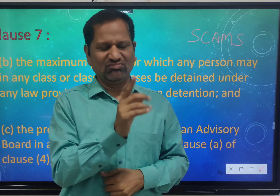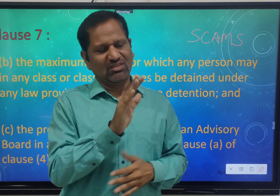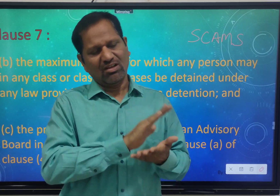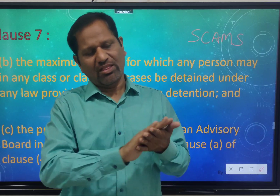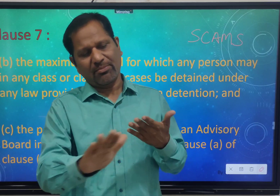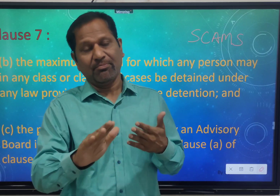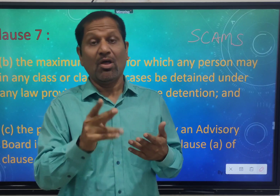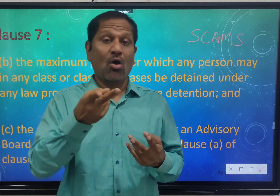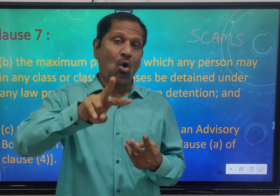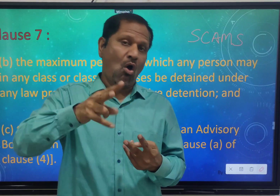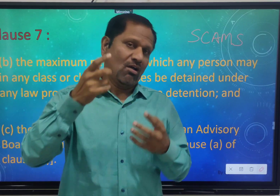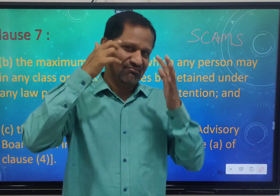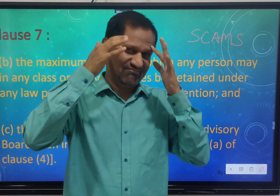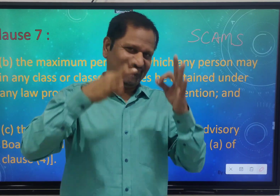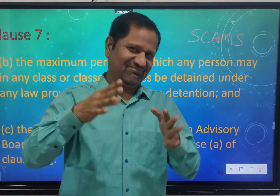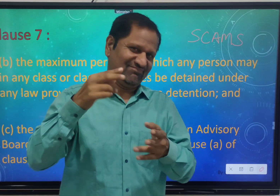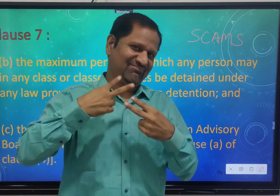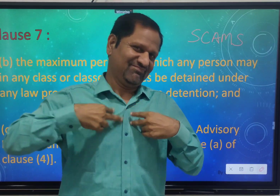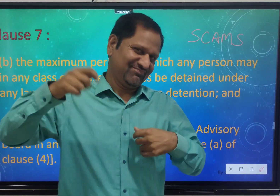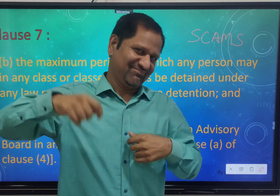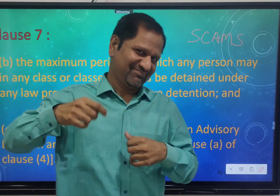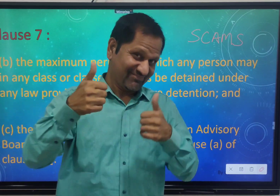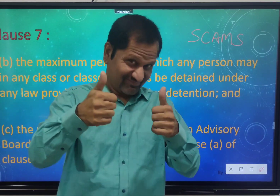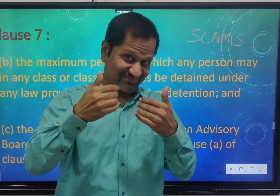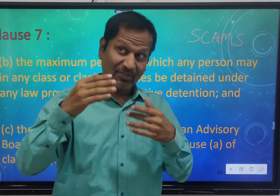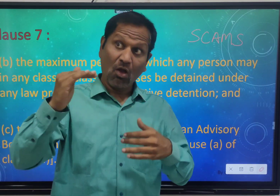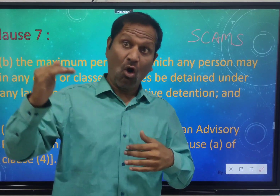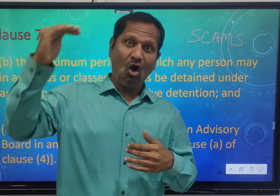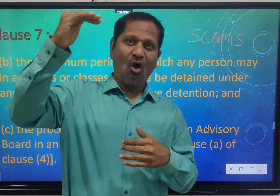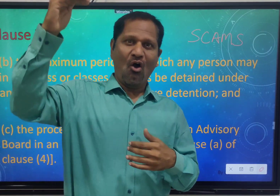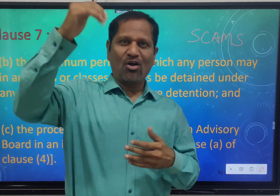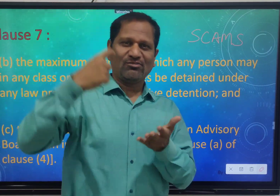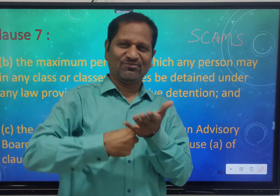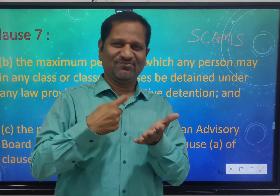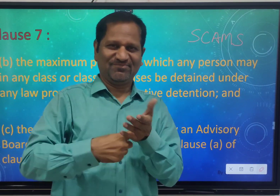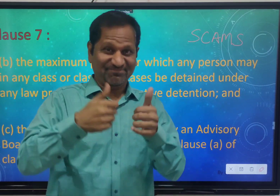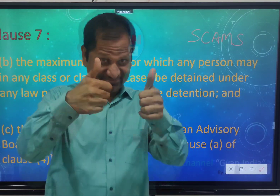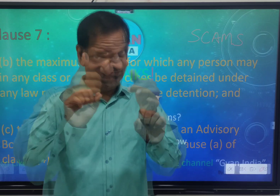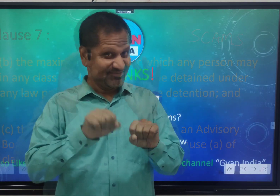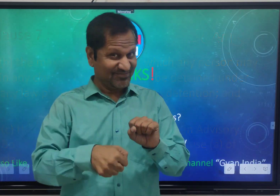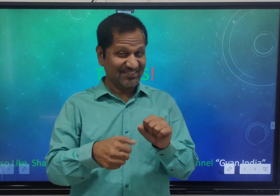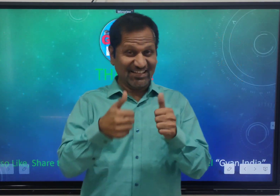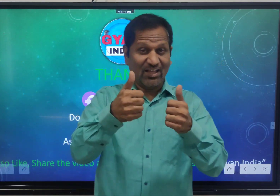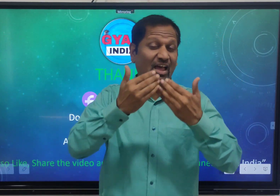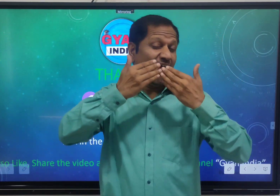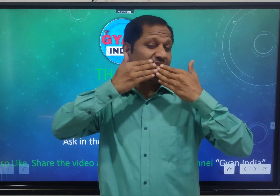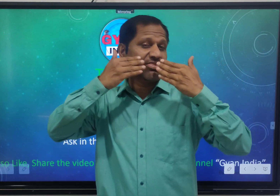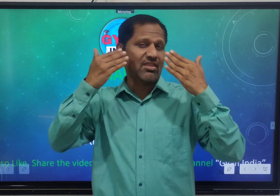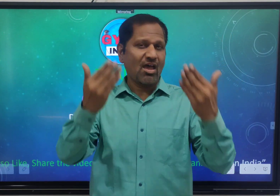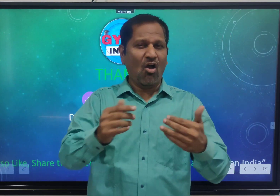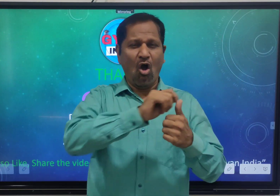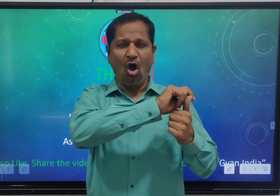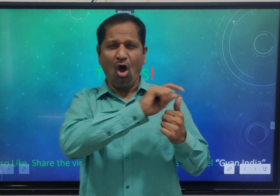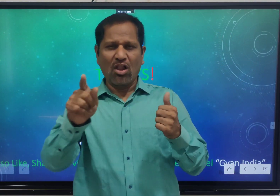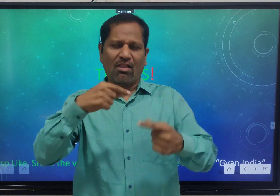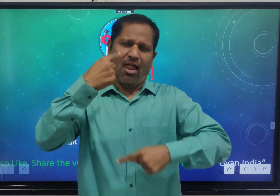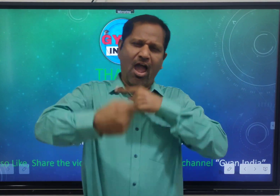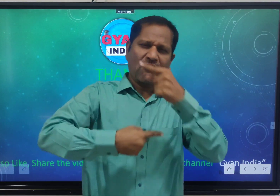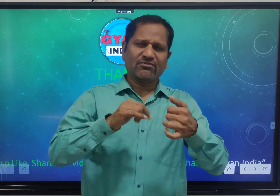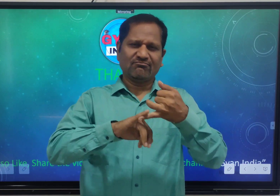बोर्ड अल्टीमेट अथॉरिटी है जो समय निर्धारित करती है। आप सब लोगों को बहुत बहुत धन्यवाद।